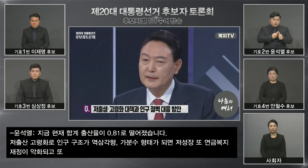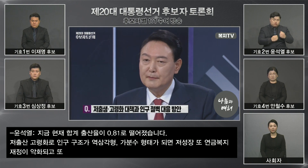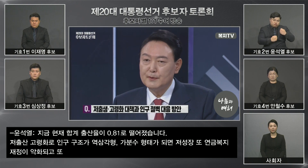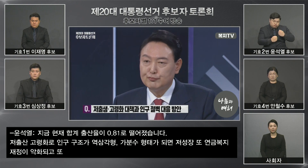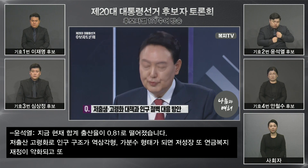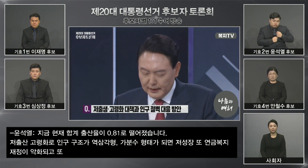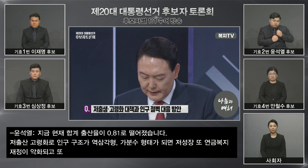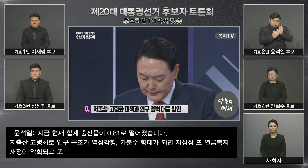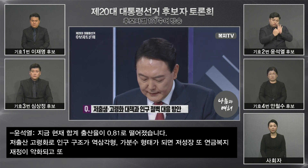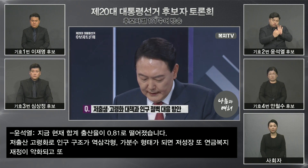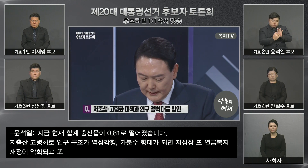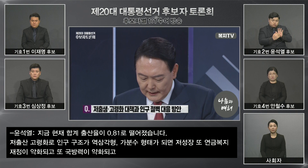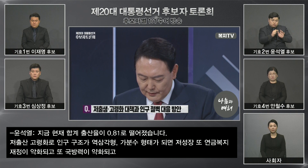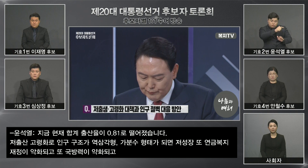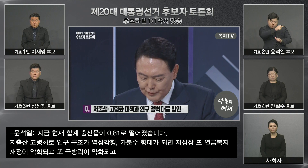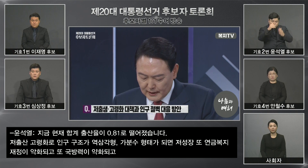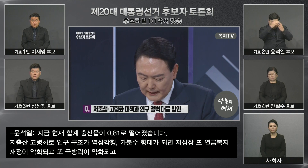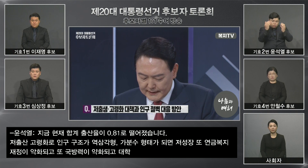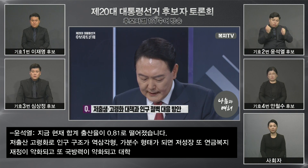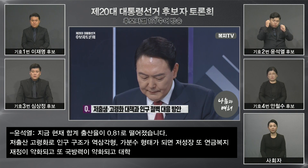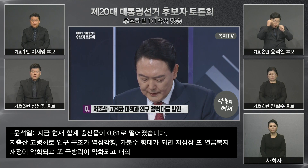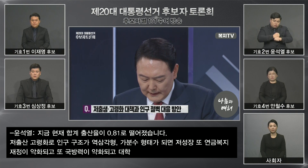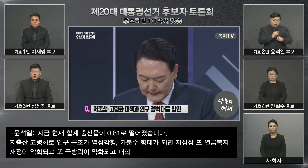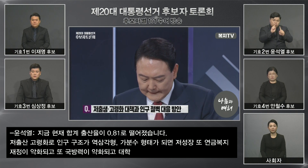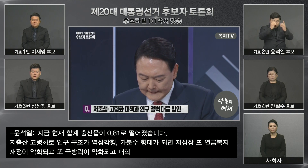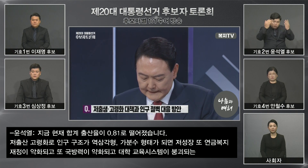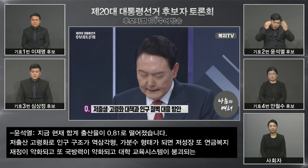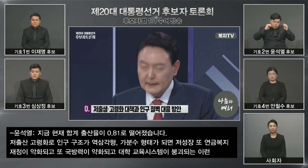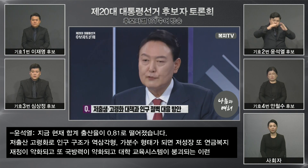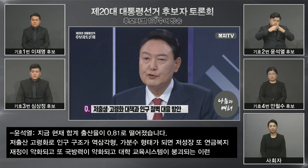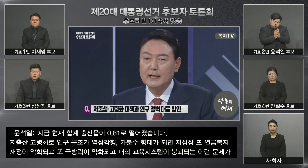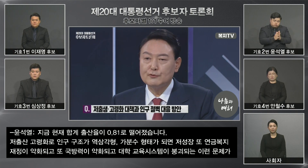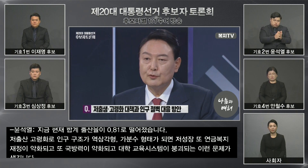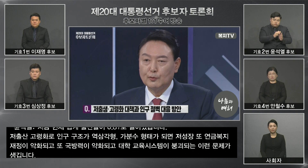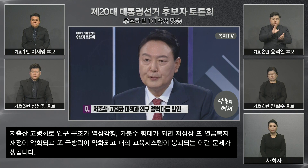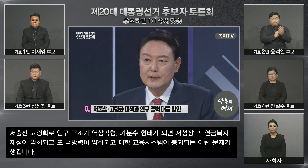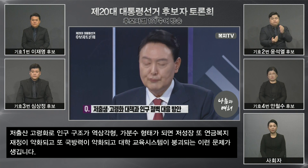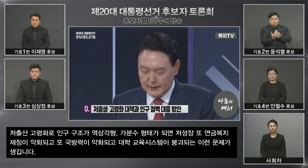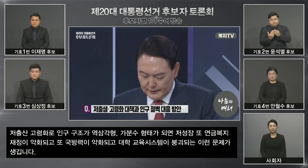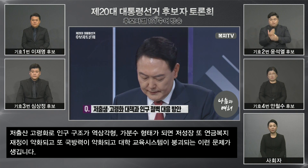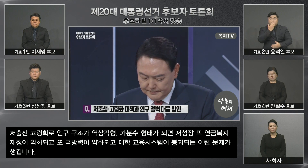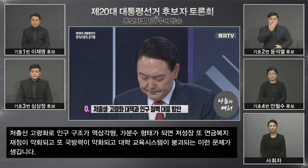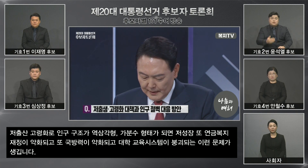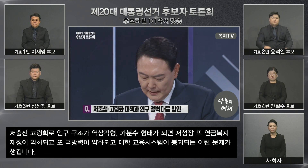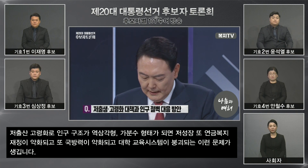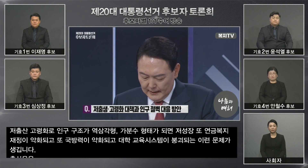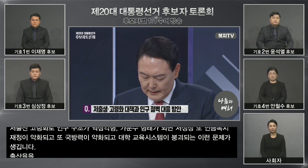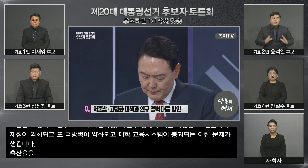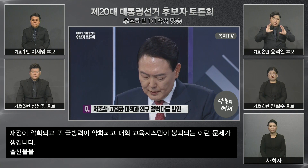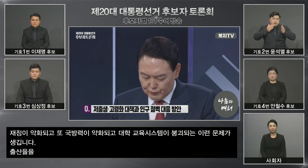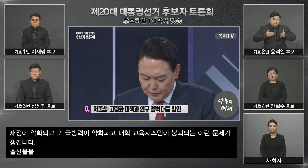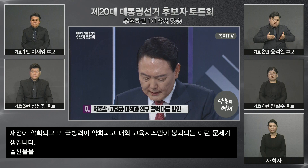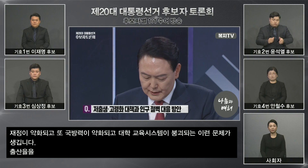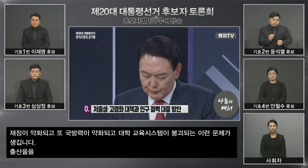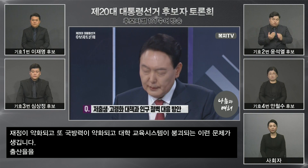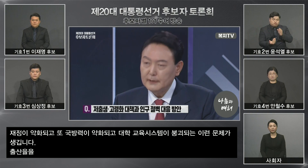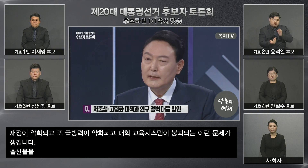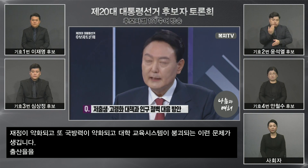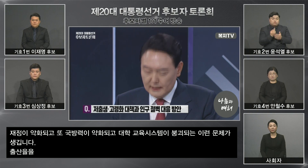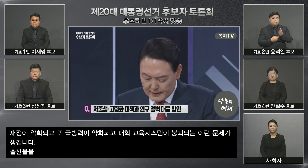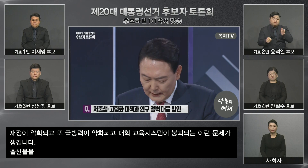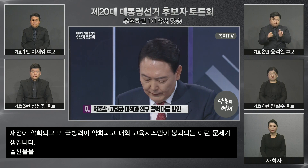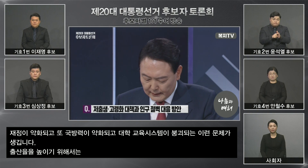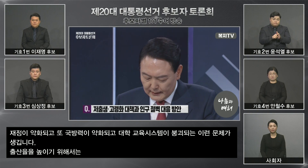교육 시스템이 붕괴되는 이런 문제가 생깁니다. 출산율을 높이기 위해서는 임신 출산